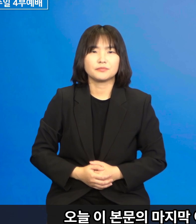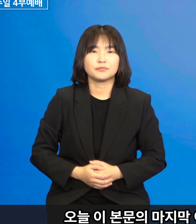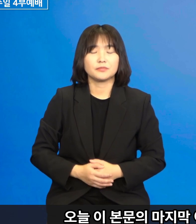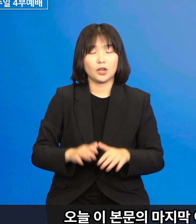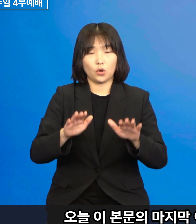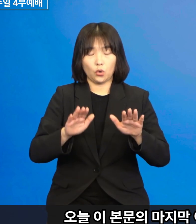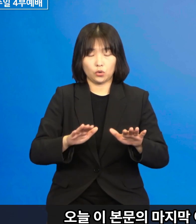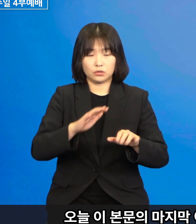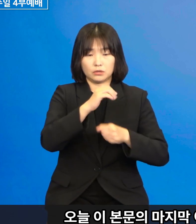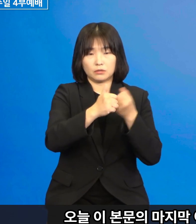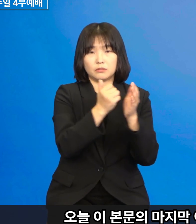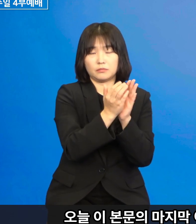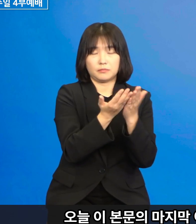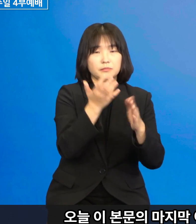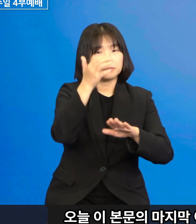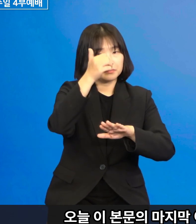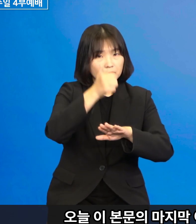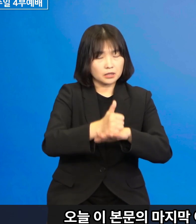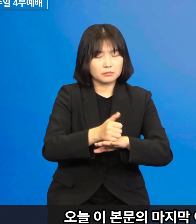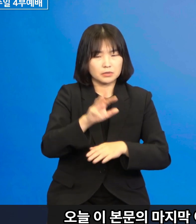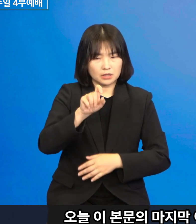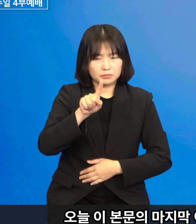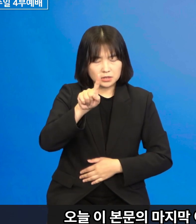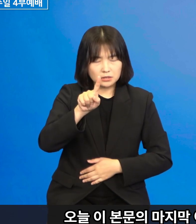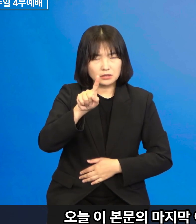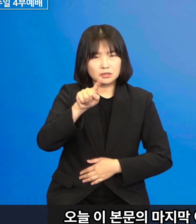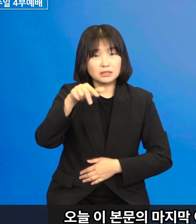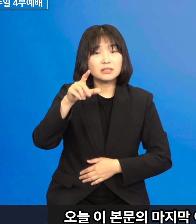오늘 이 본문의 마지막 이 31장 굉장히 어둡게 끝나죠.